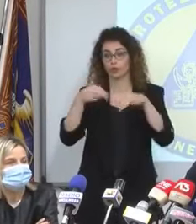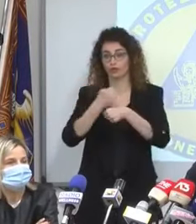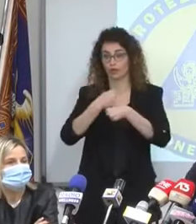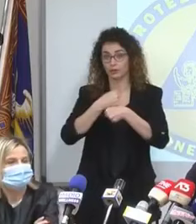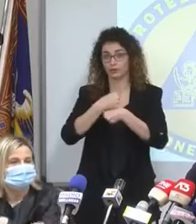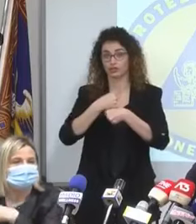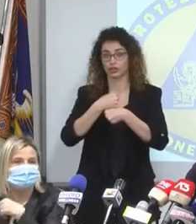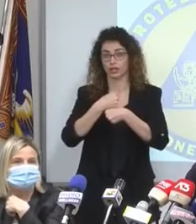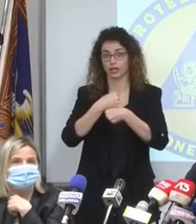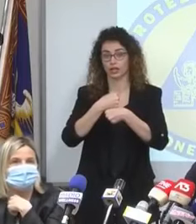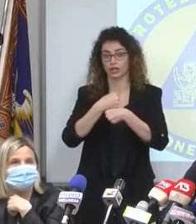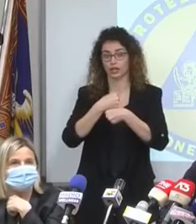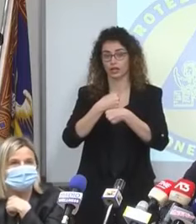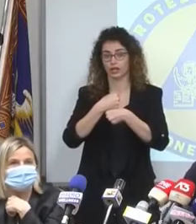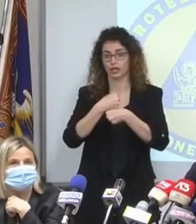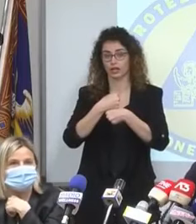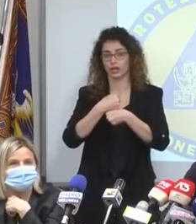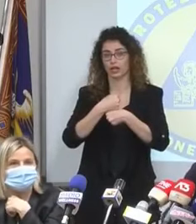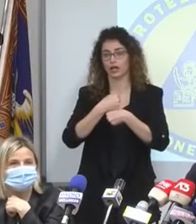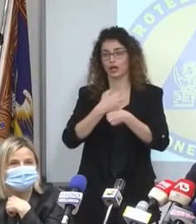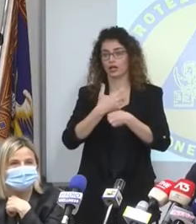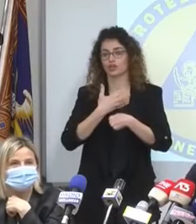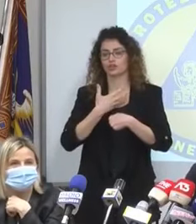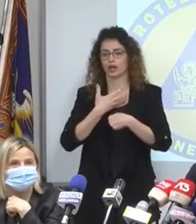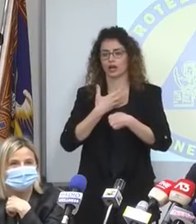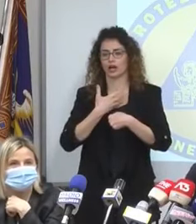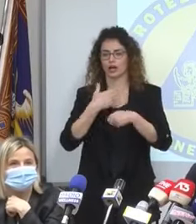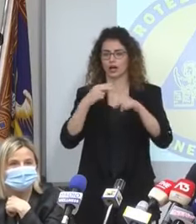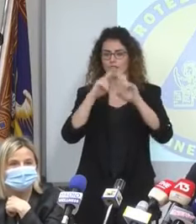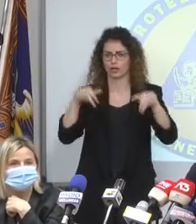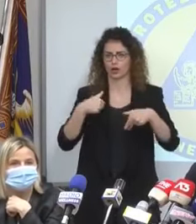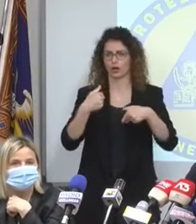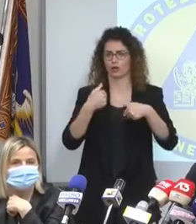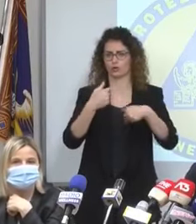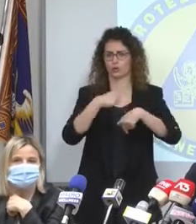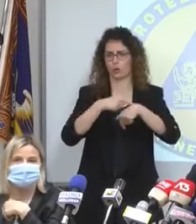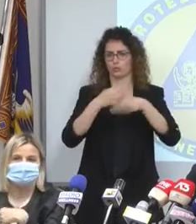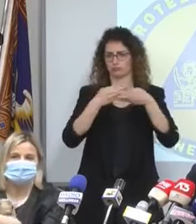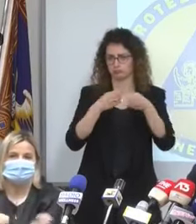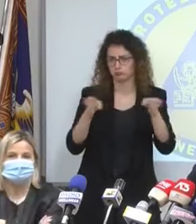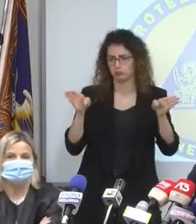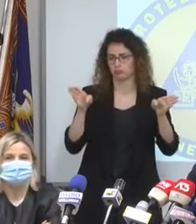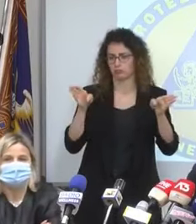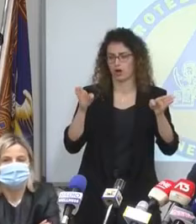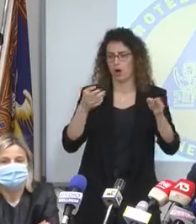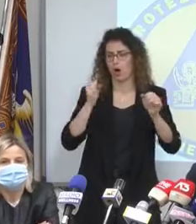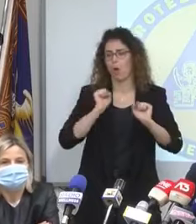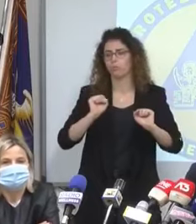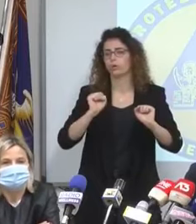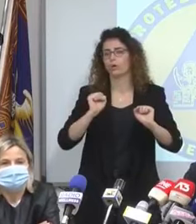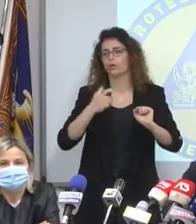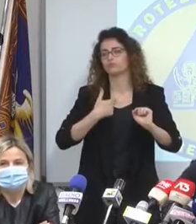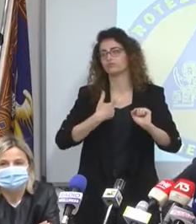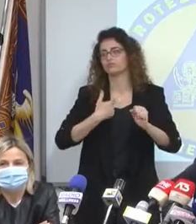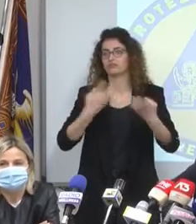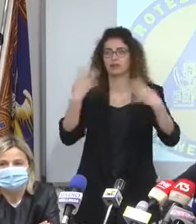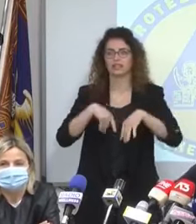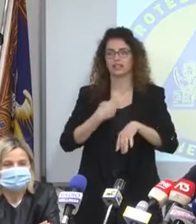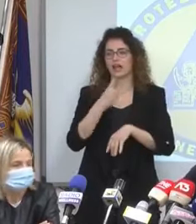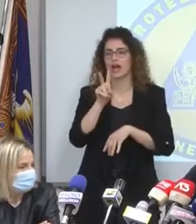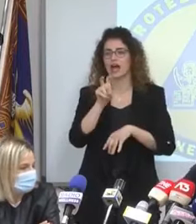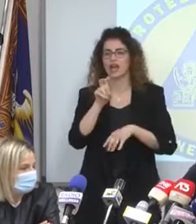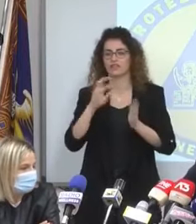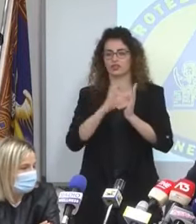farmacie che è di fatto come se un esercizio aperto per più ore, può tranquillamente farne 20 al giorno per dire, se si organizza, e sarebbero